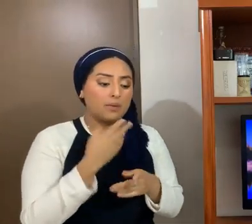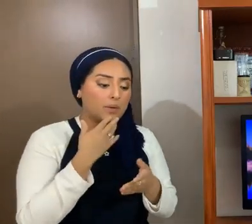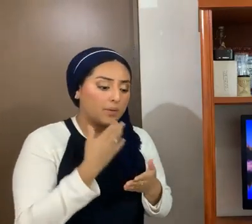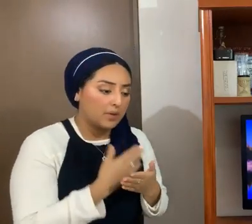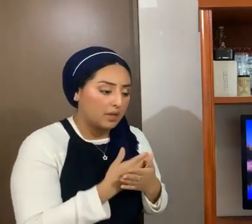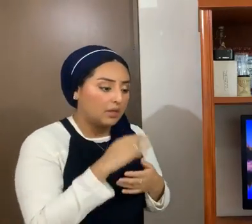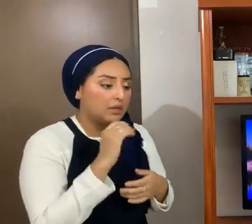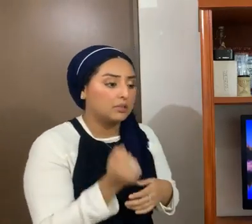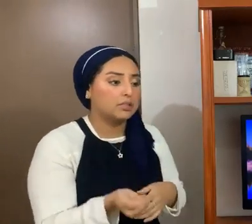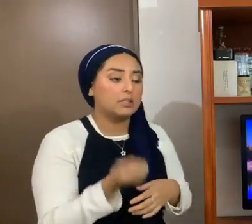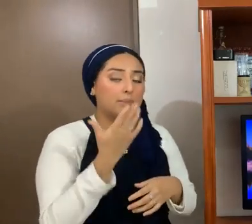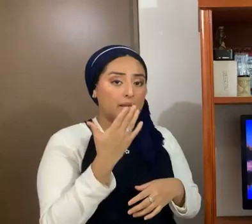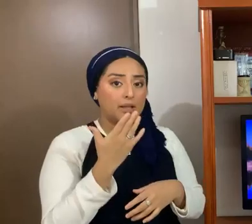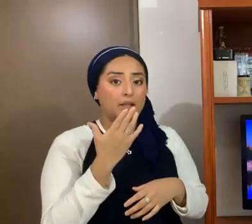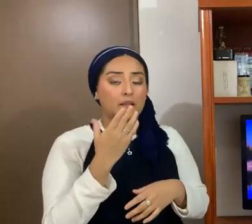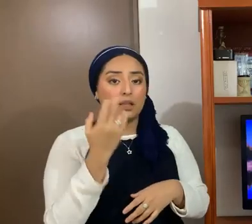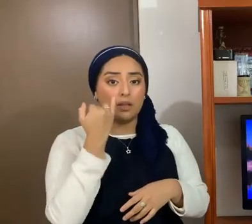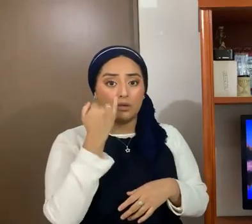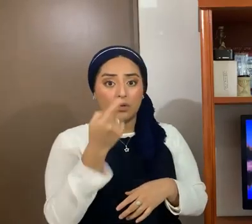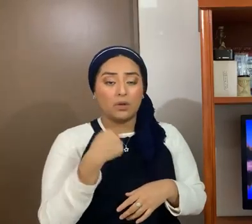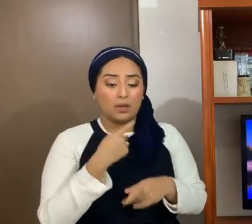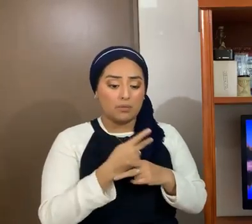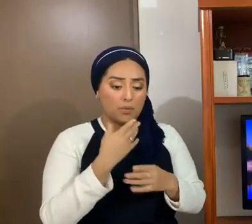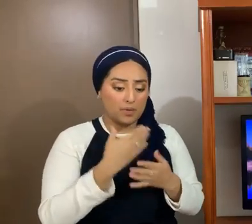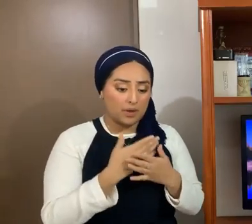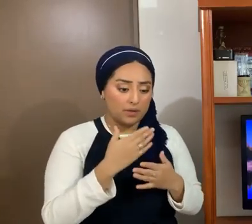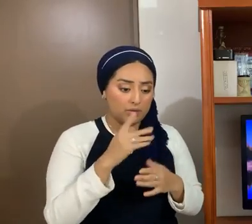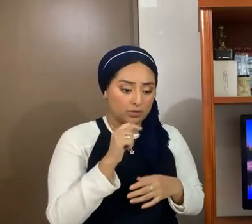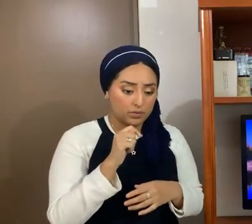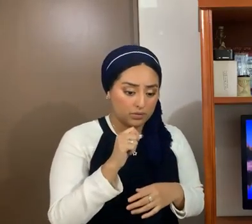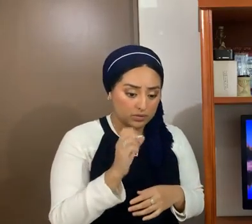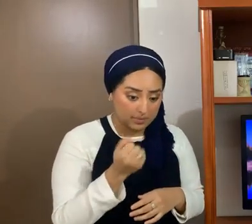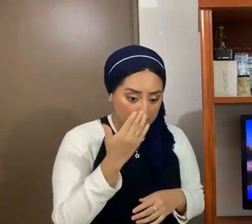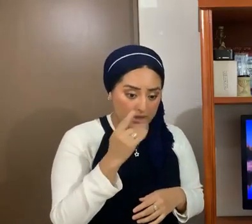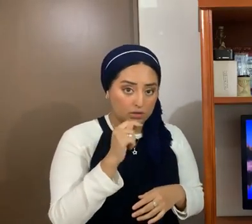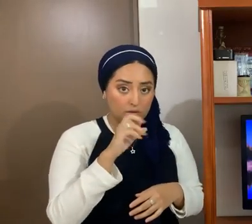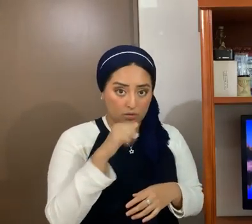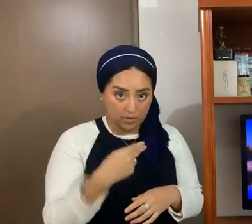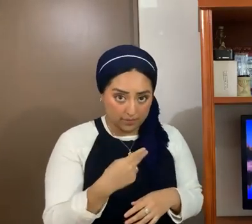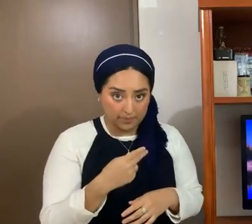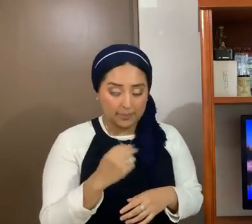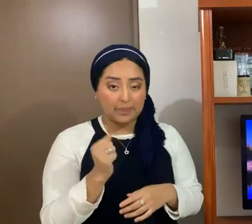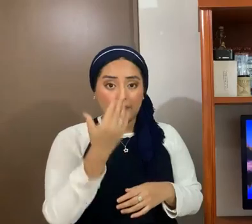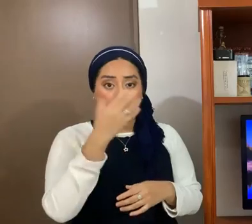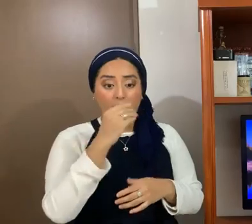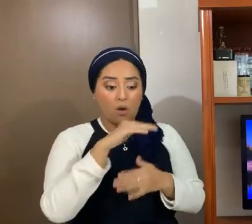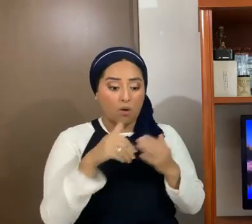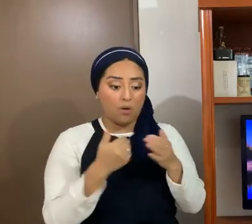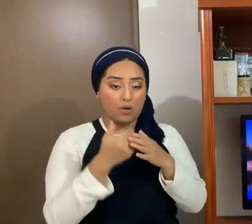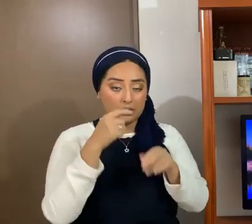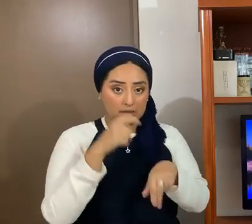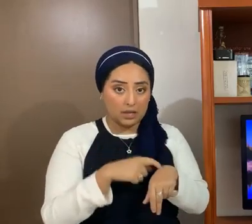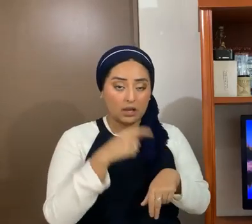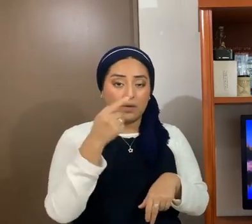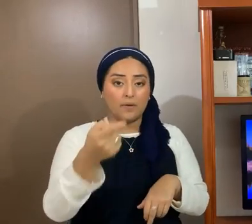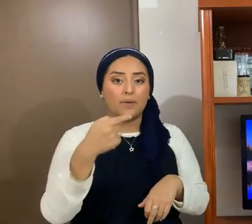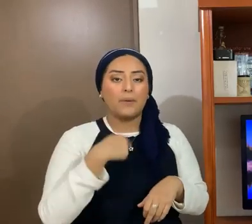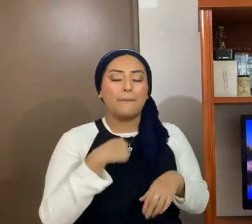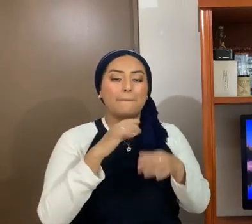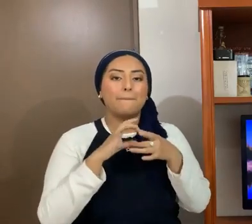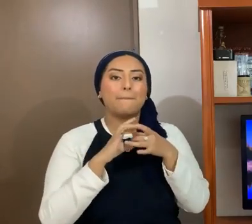el Shabbat, si nosotros guardamos bien la Torah, entonces en Shabbat y todo el tiempo estamos